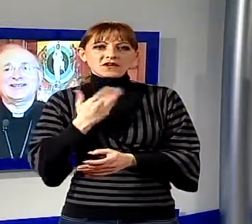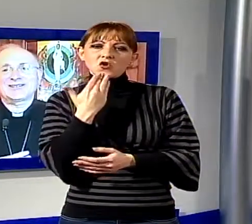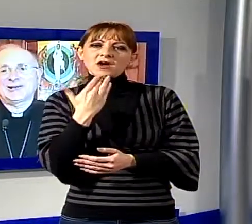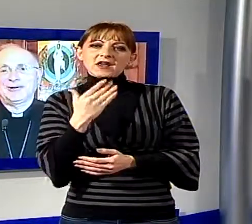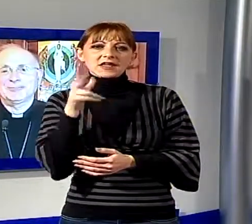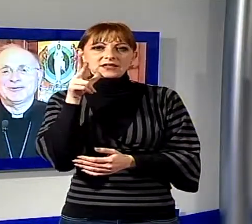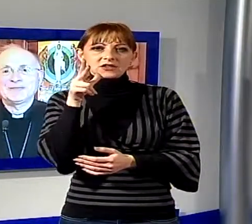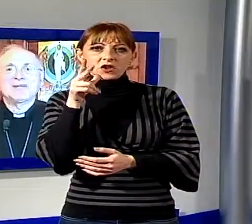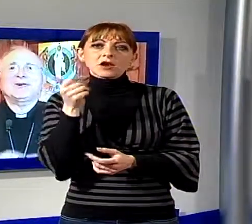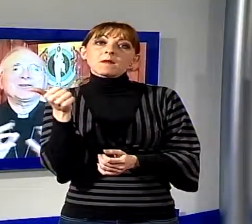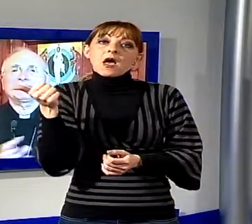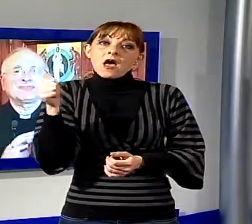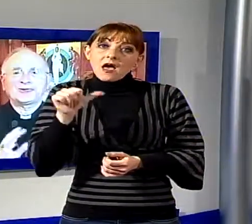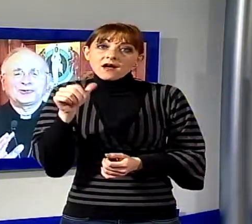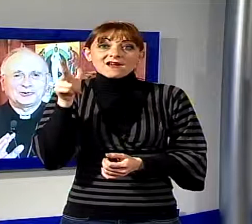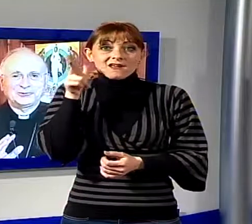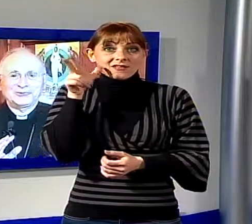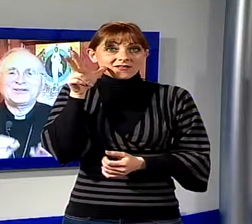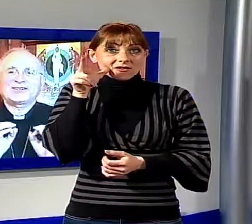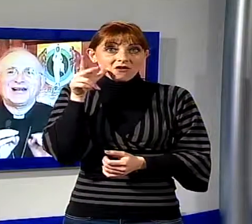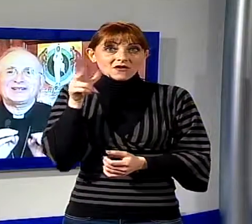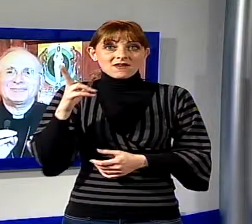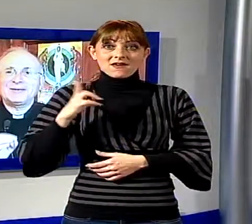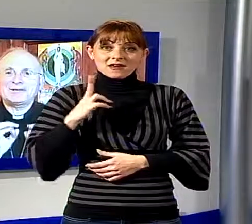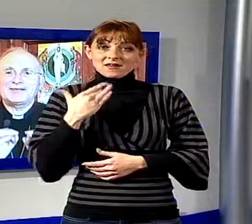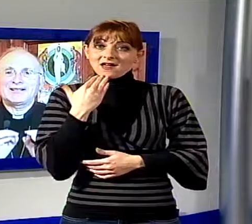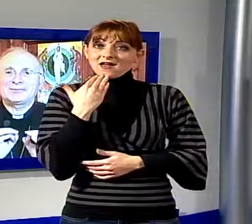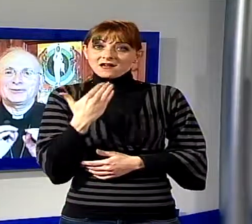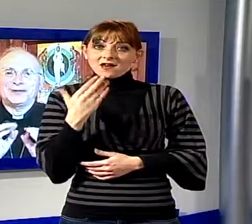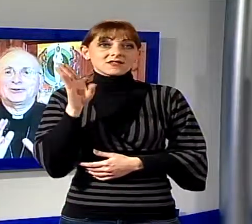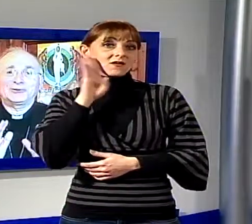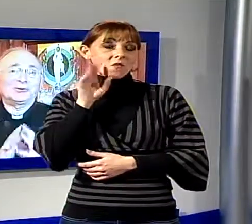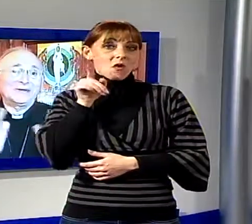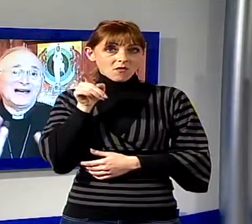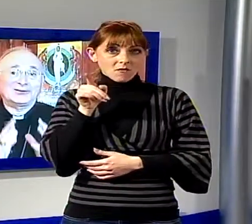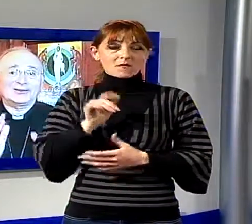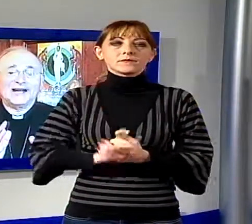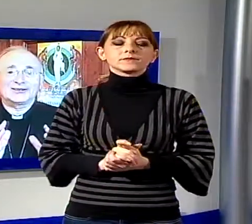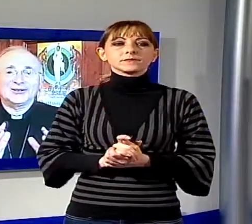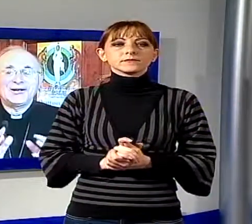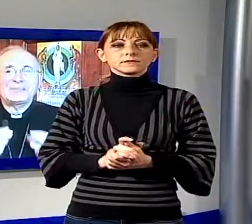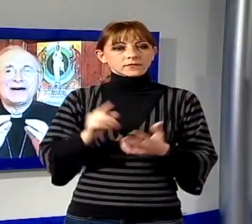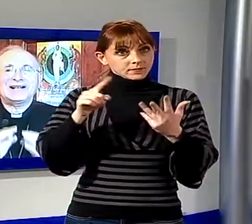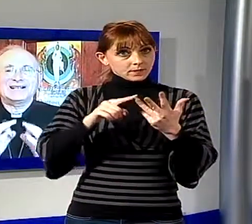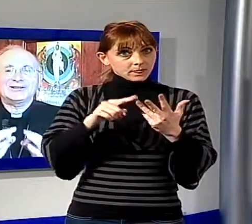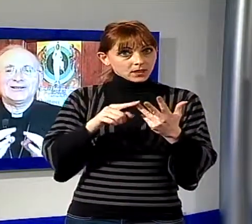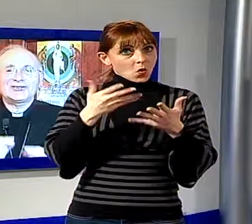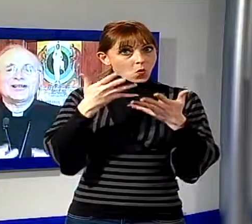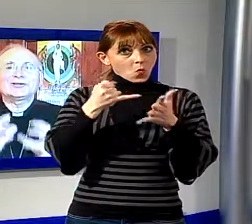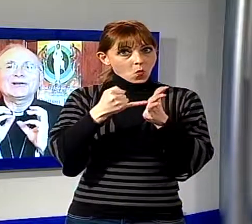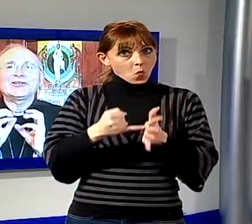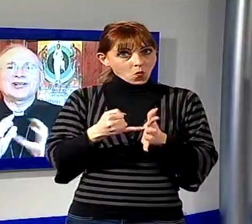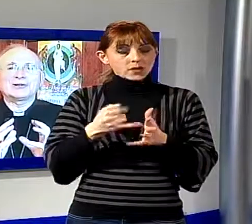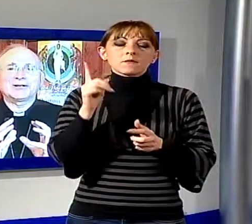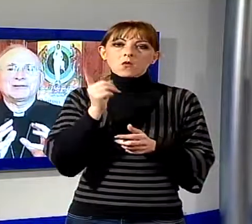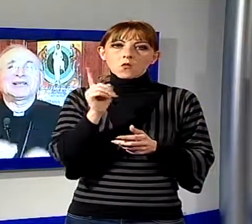si arricchisce dell'uomo. Poi, concludo, pensate, Papa Giovanni Paolo II, beato, santo, parla della donna